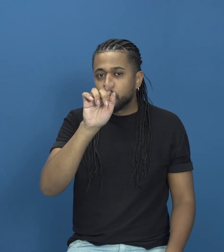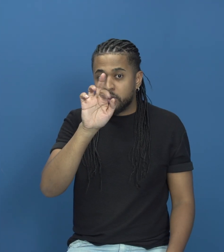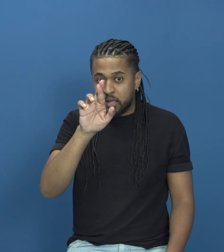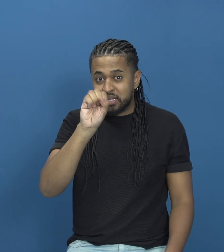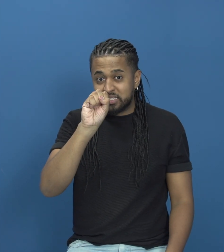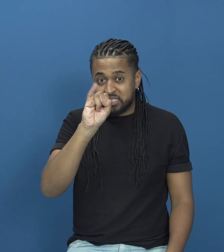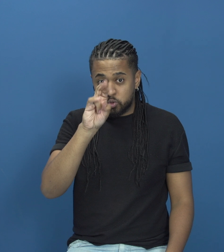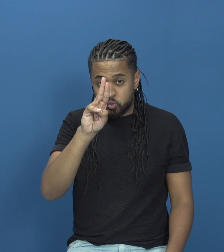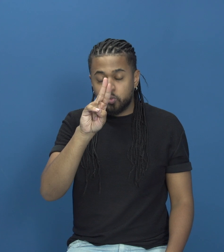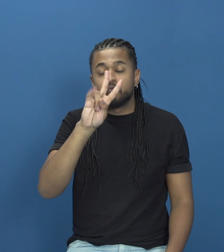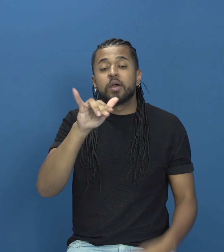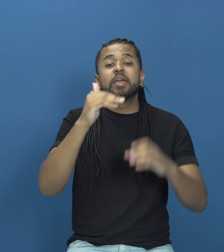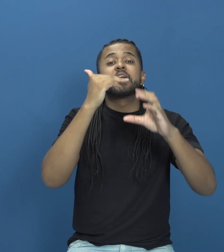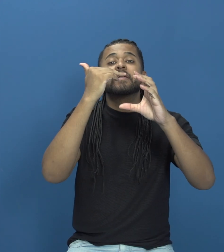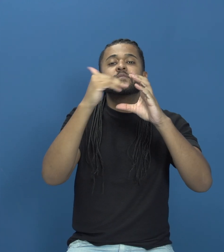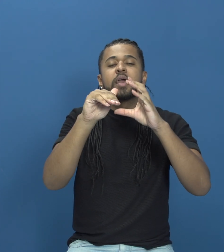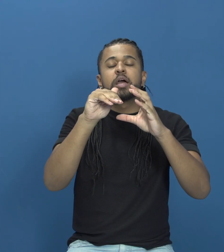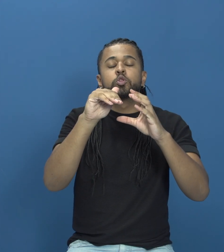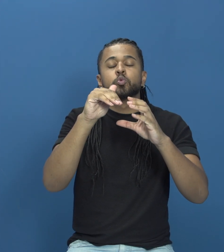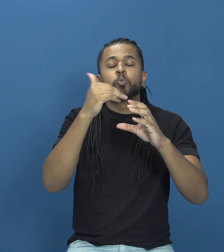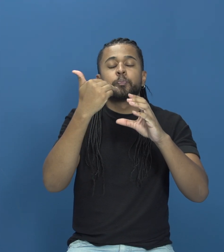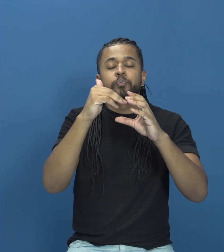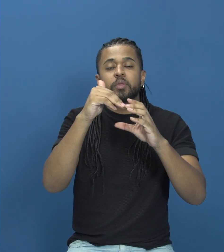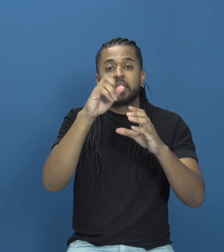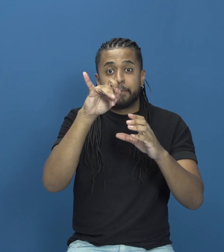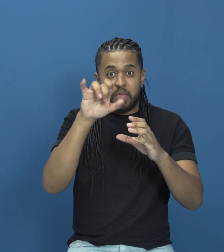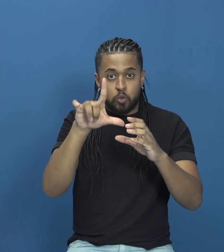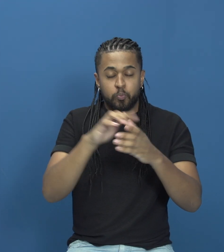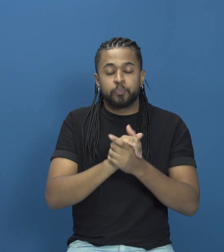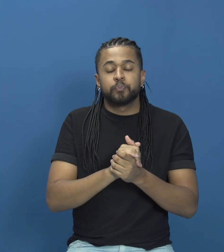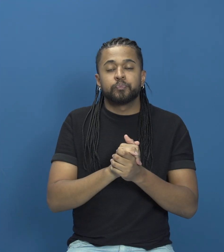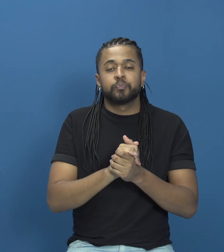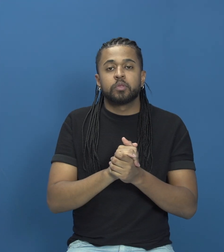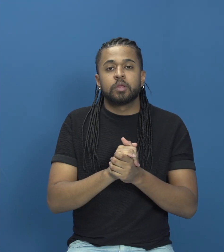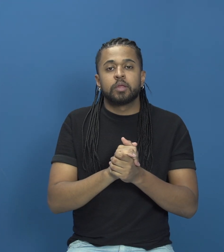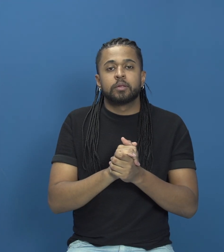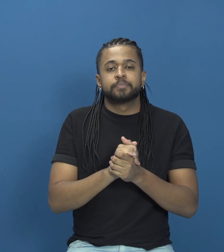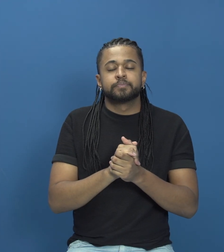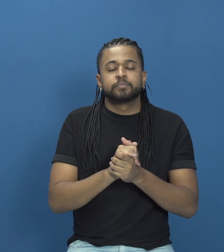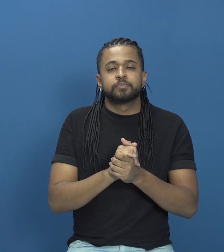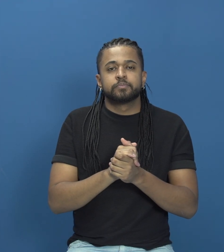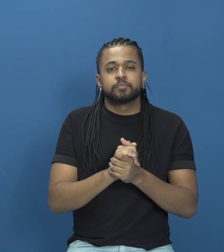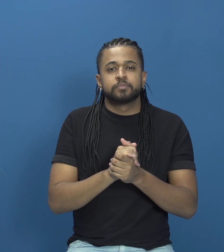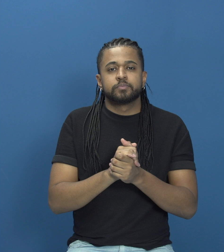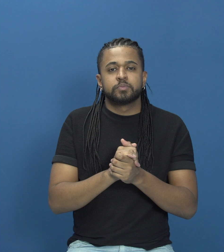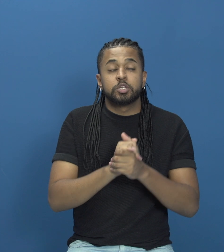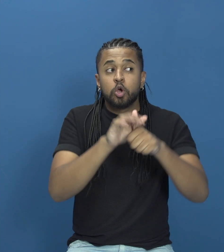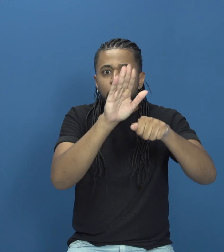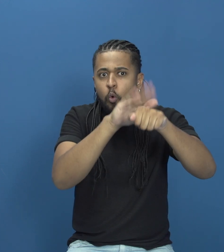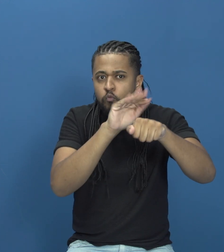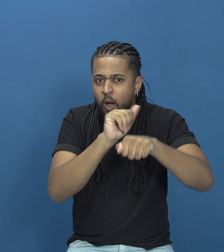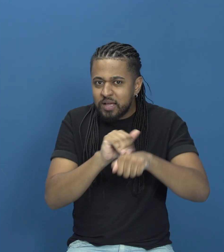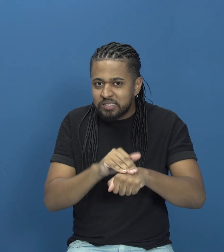do SISU, será enviado correio eletrônico, abre parênteses, e-mail, fecha parênteses, de